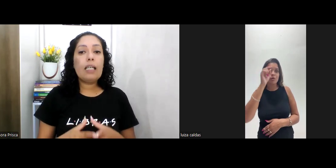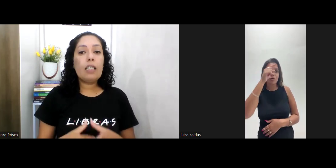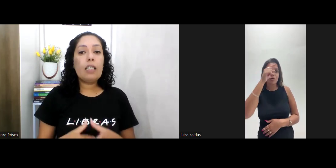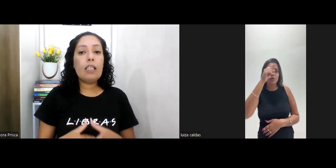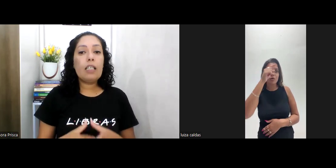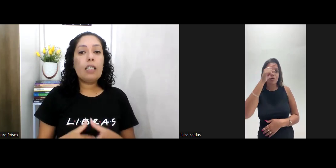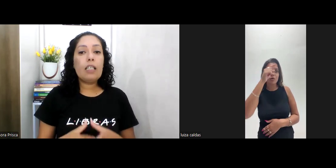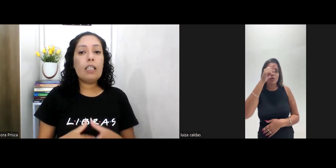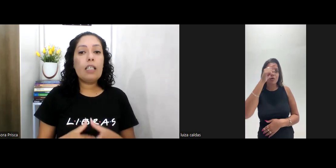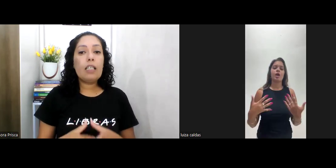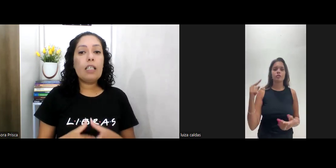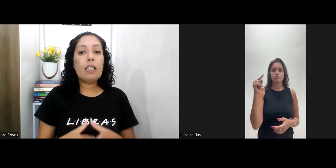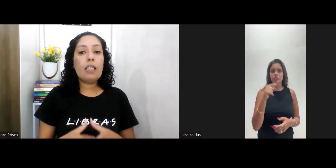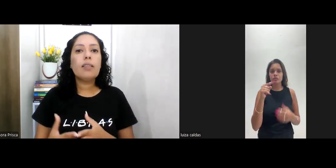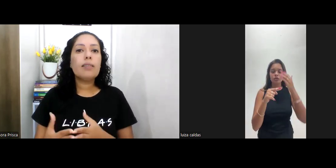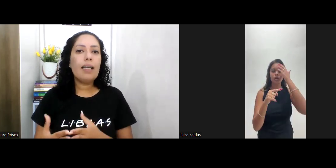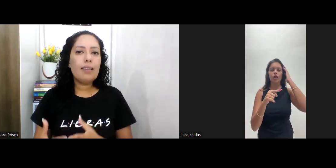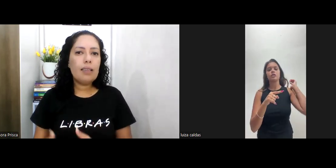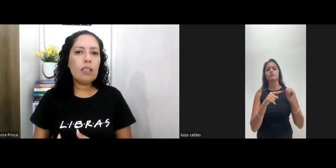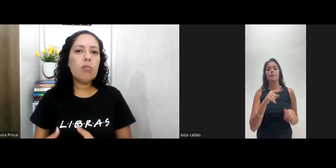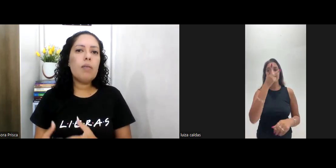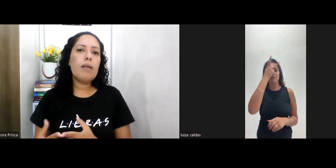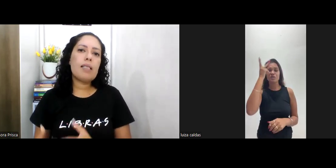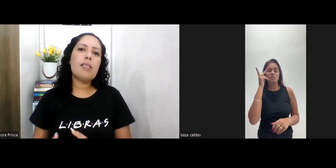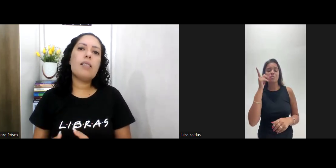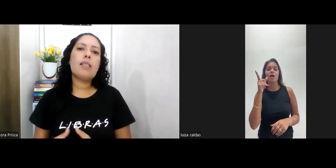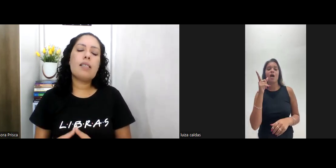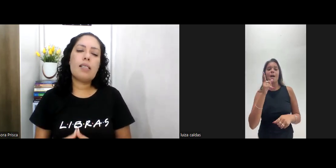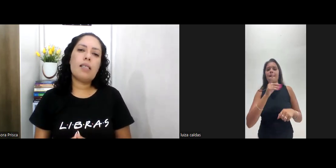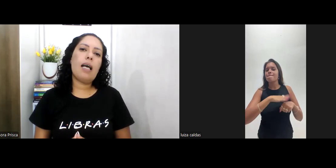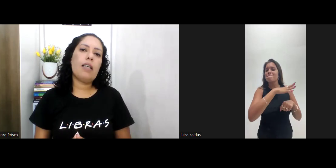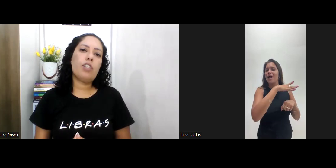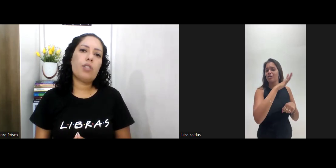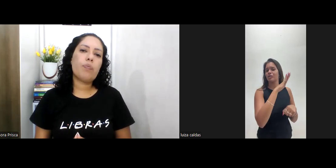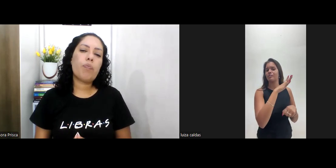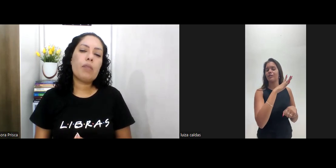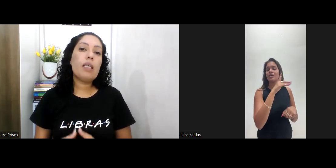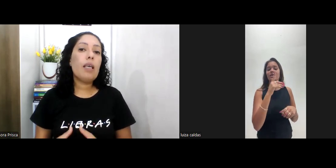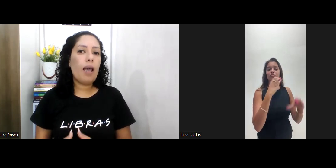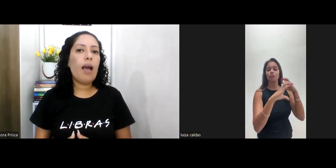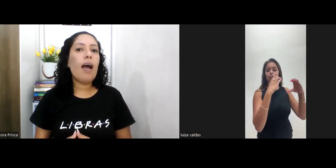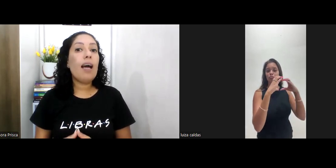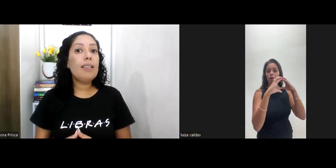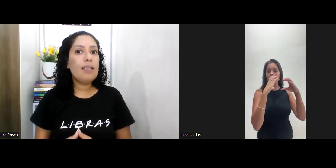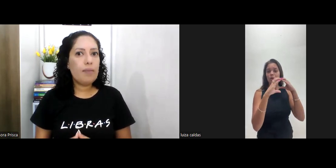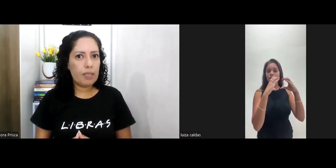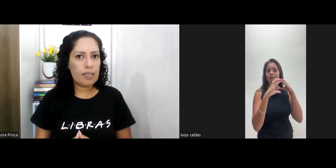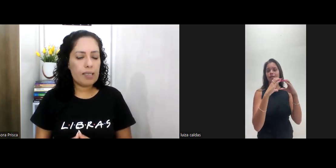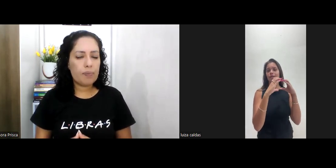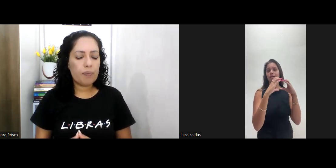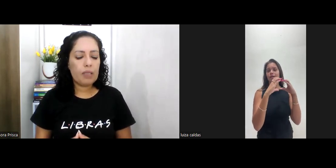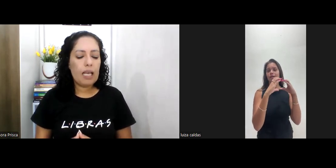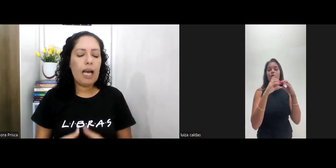surda, grande parte, não são todos, se comunicam através da língua brasileira de sinais, que é